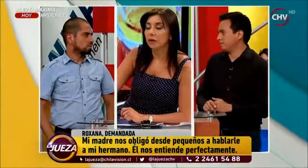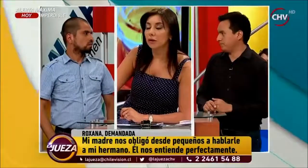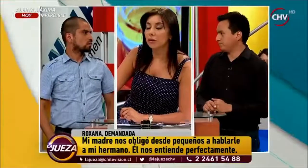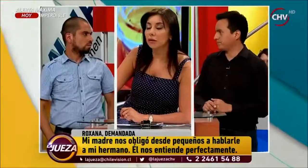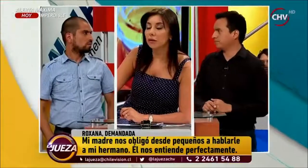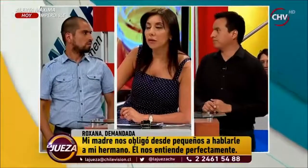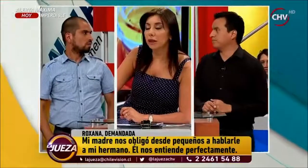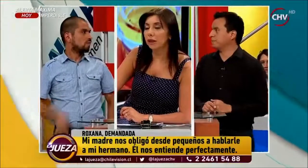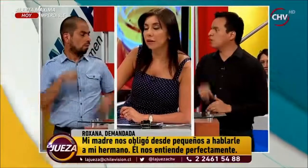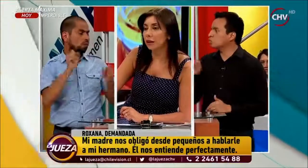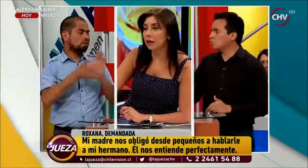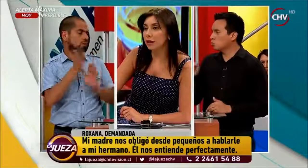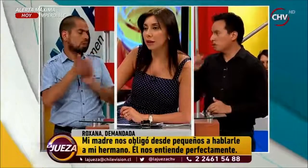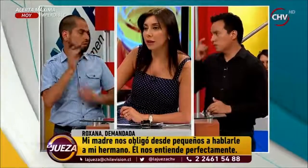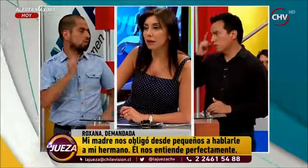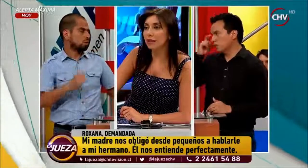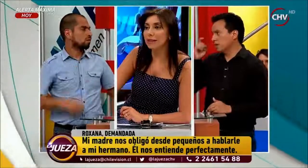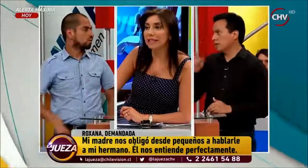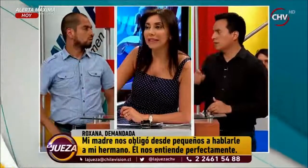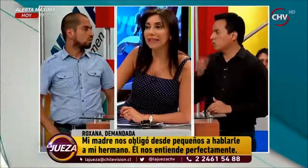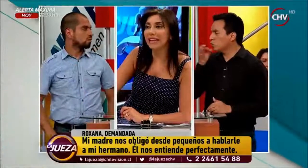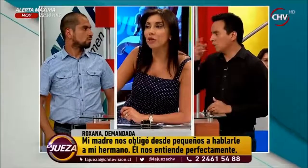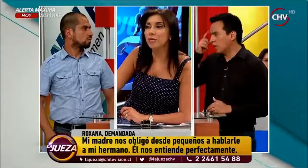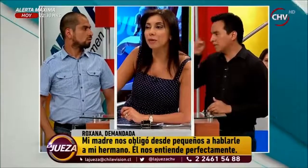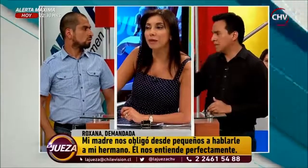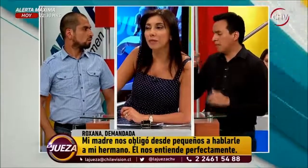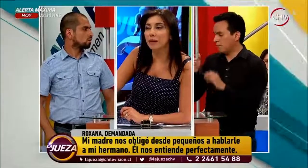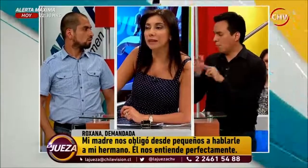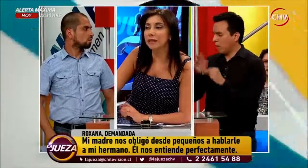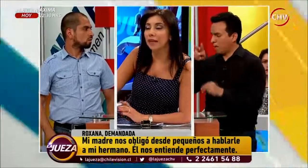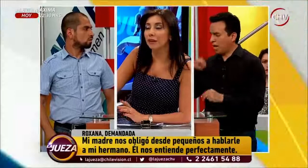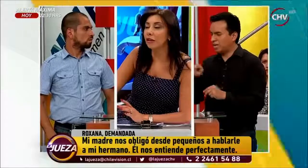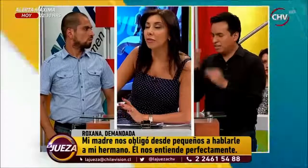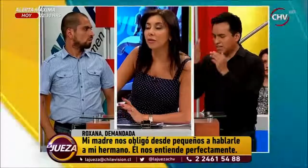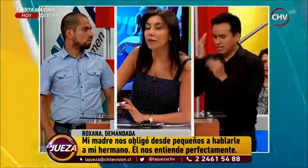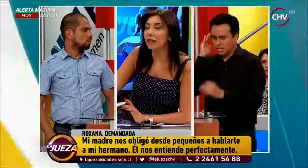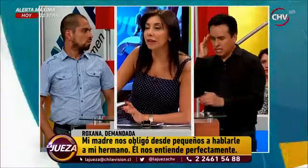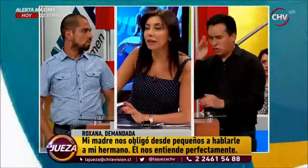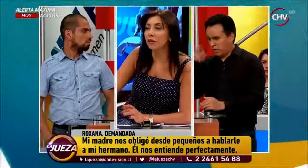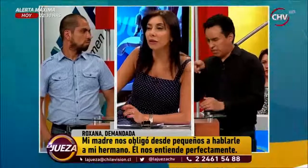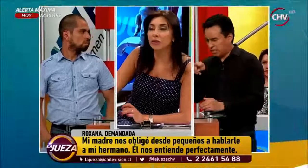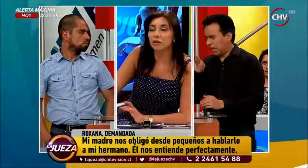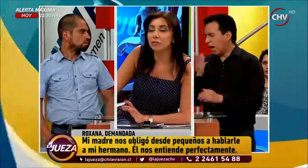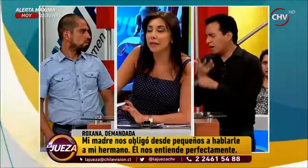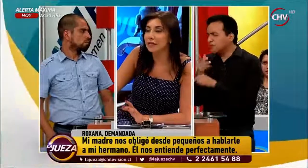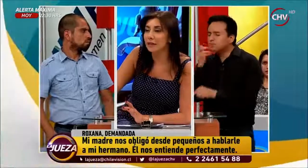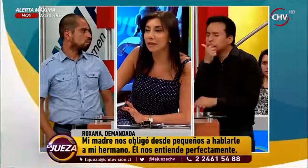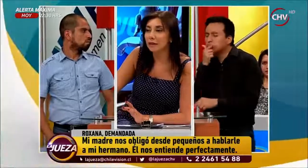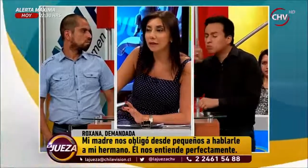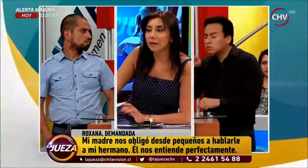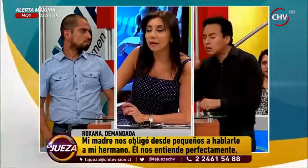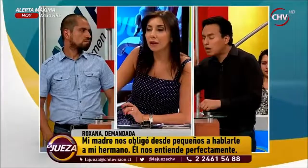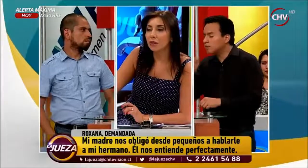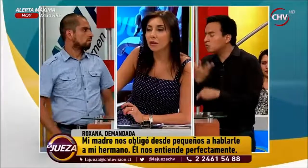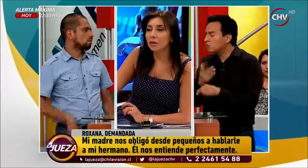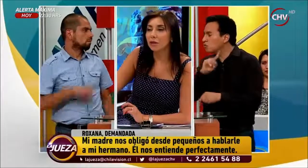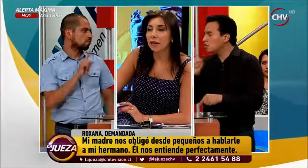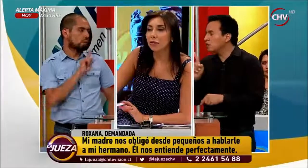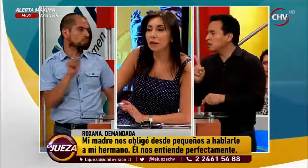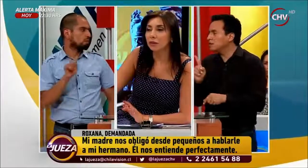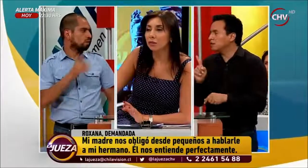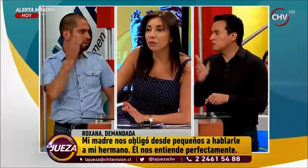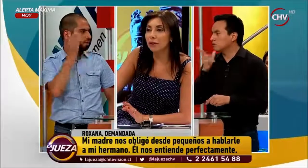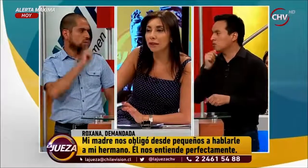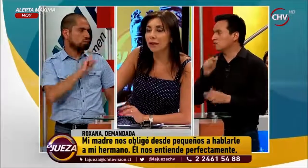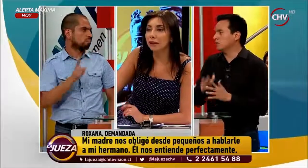¿Tú crees o tienes idea de si él tiene algún problema psiquiátrico? ¿Podría tenerlo? ¿Tienes sospecha de que a lo mejor notas alguna